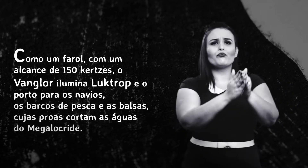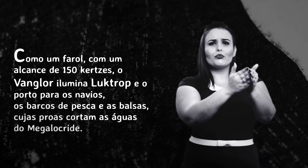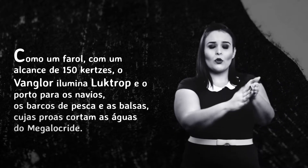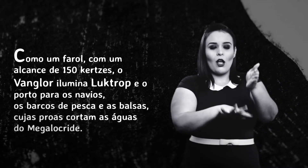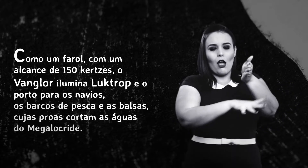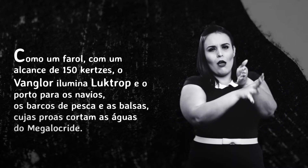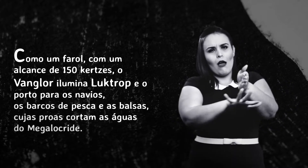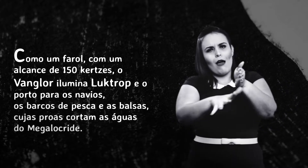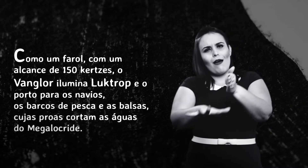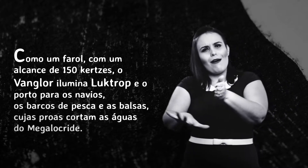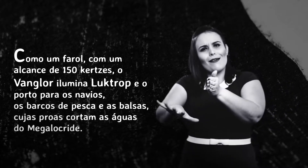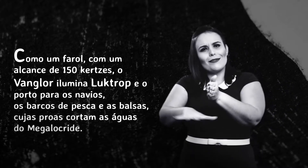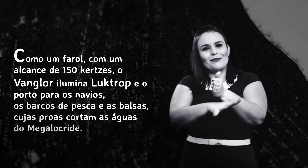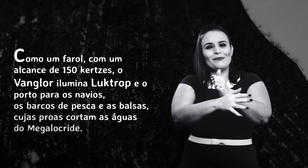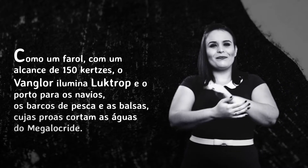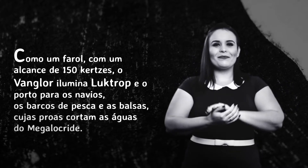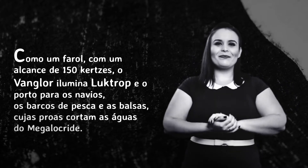cortam as águas do Megalocride.